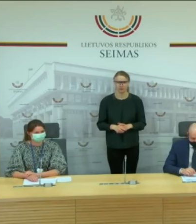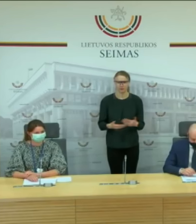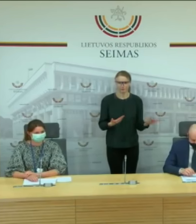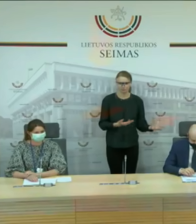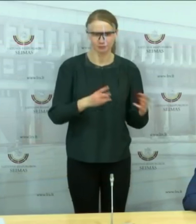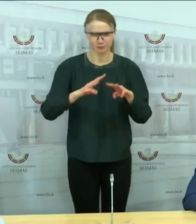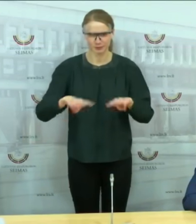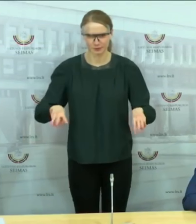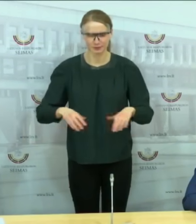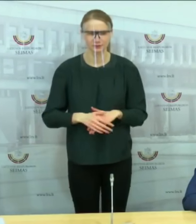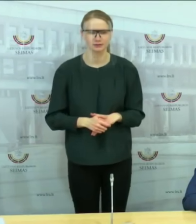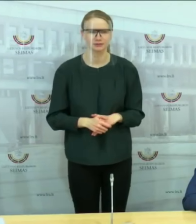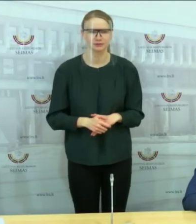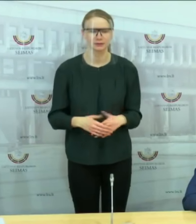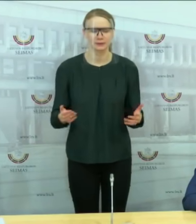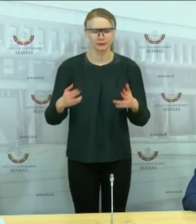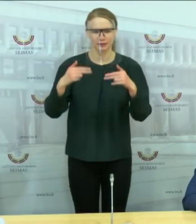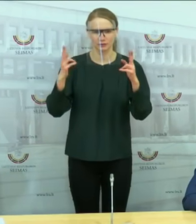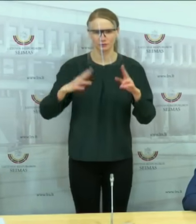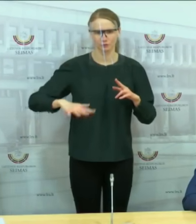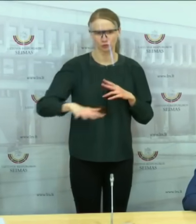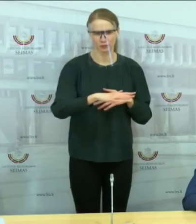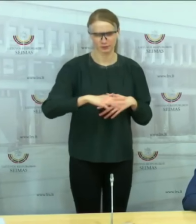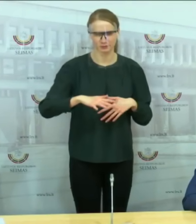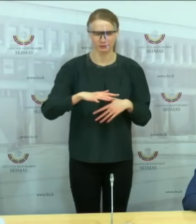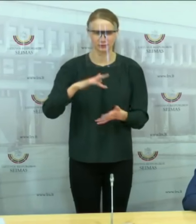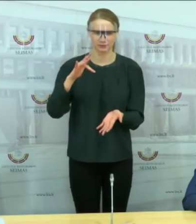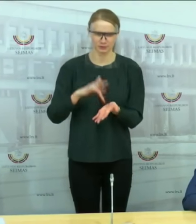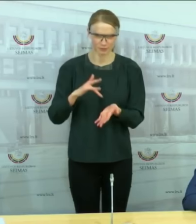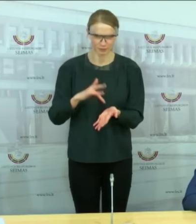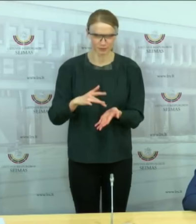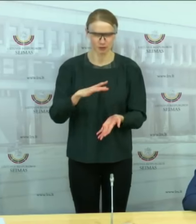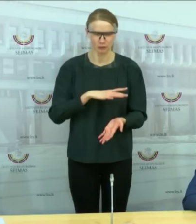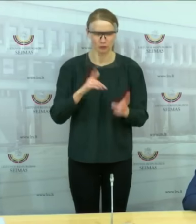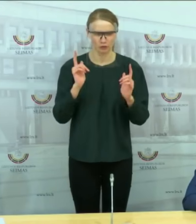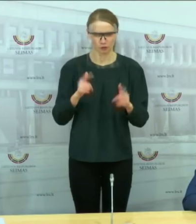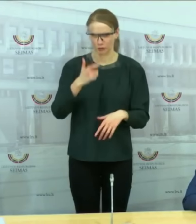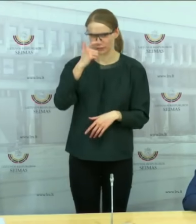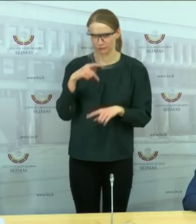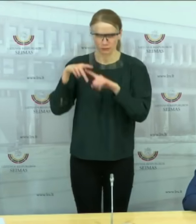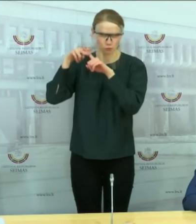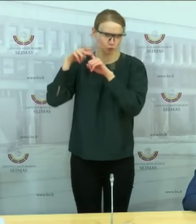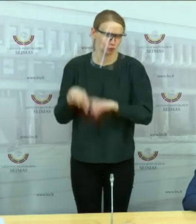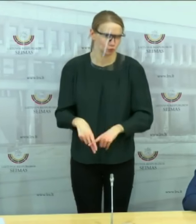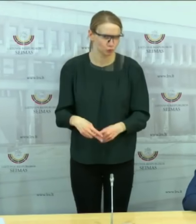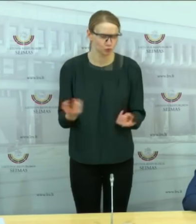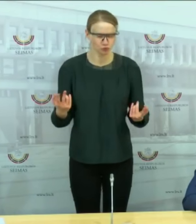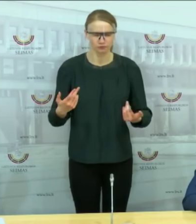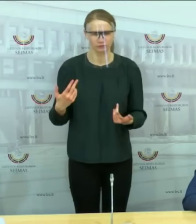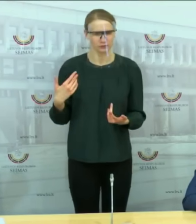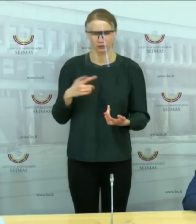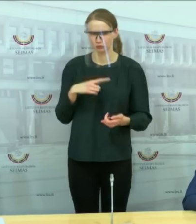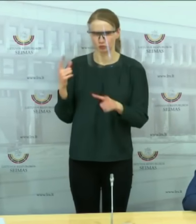Na, iš tikrųjų, Nacionaliniam visuomenės sveikatos centrui teko didelis ir krūvis ir uždavinys